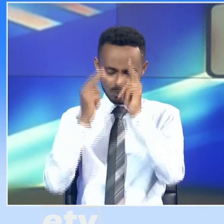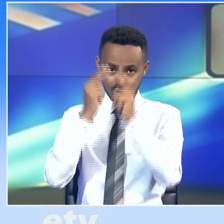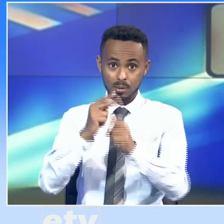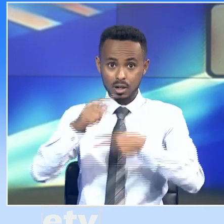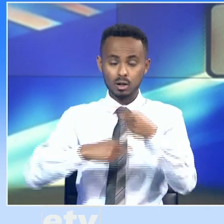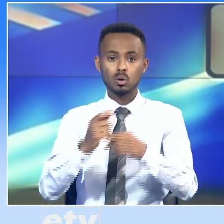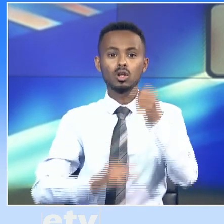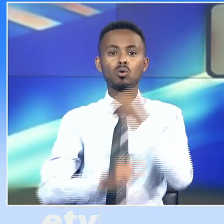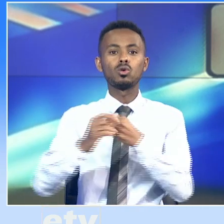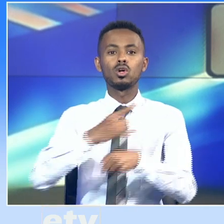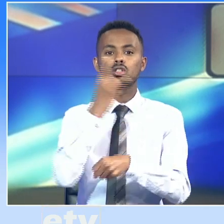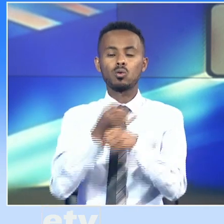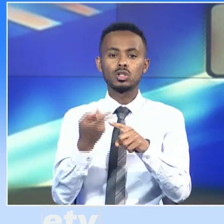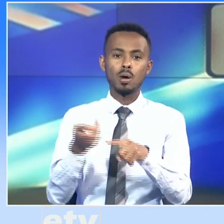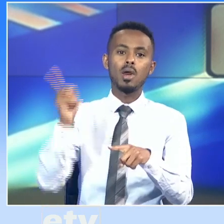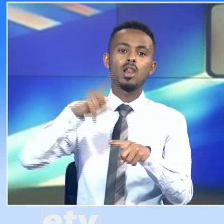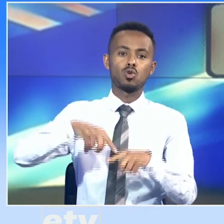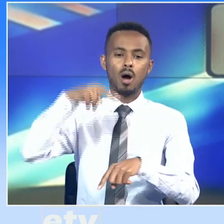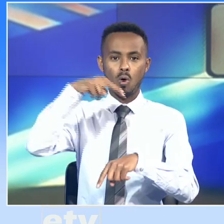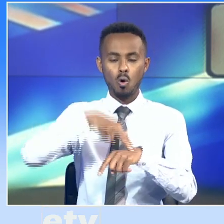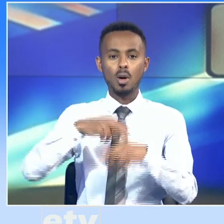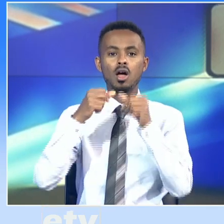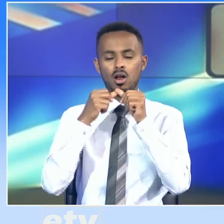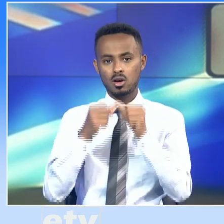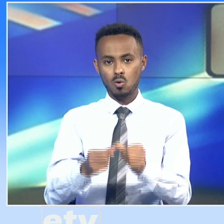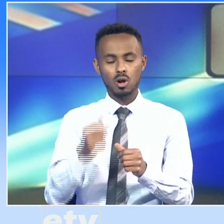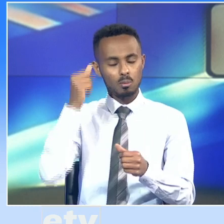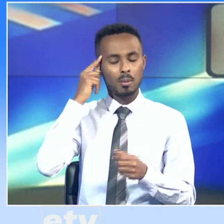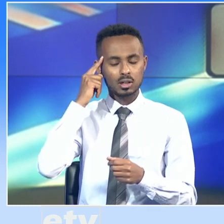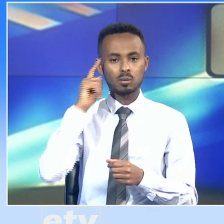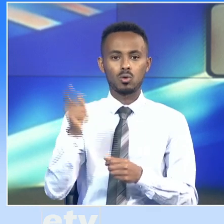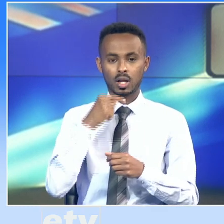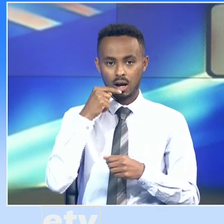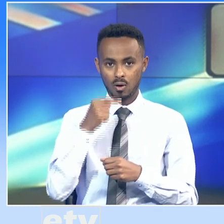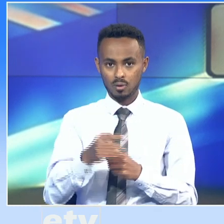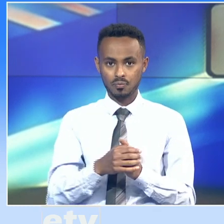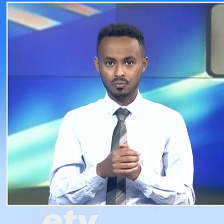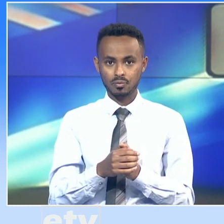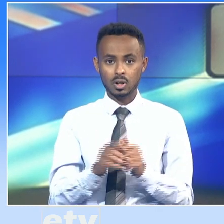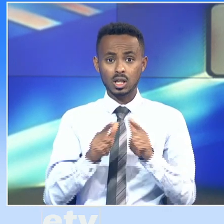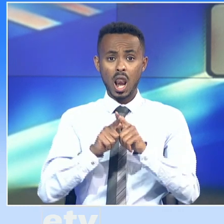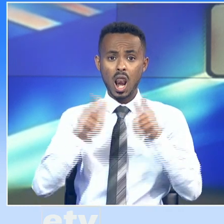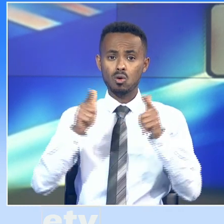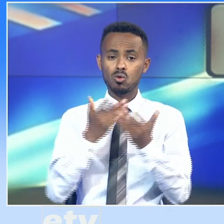ሂደቱ ለተጎዱ ዜጎች መልሶ ማቋቋሚያ እንዲውል በማሰመሙ ተናግረዋል። ትልቁ